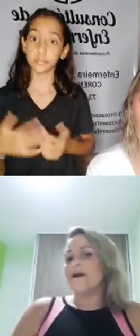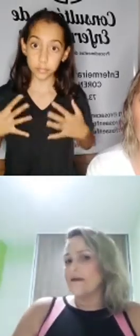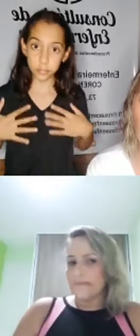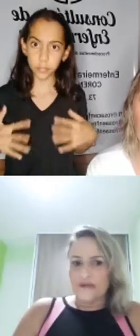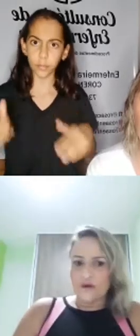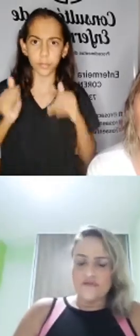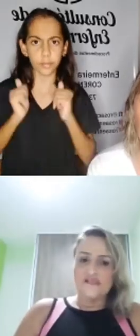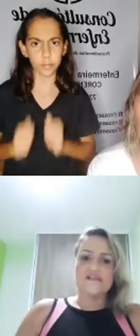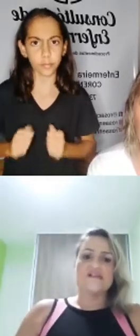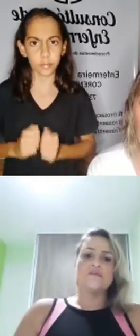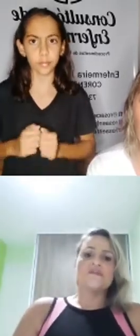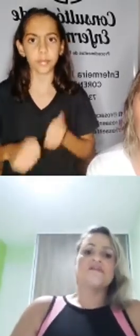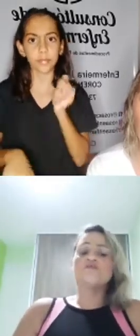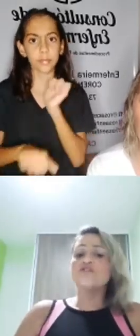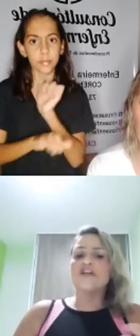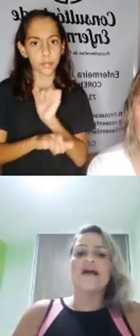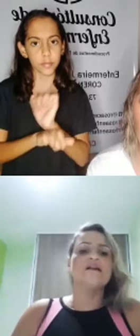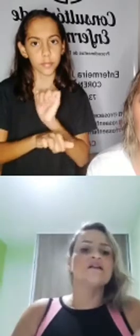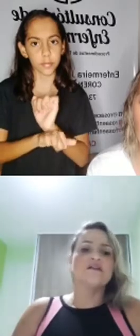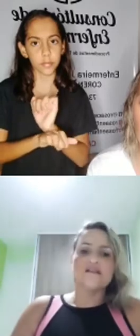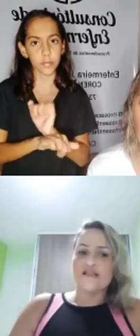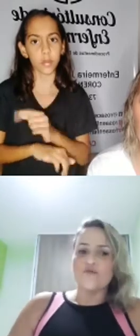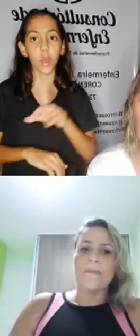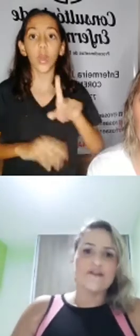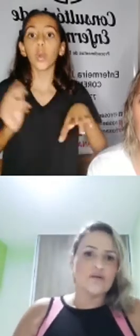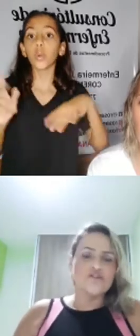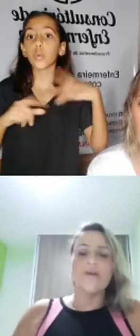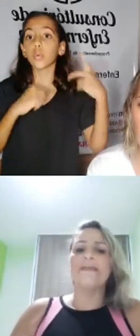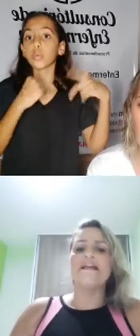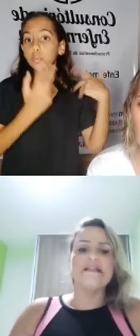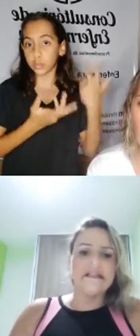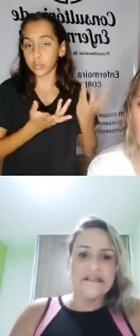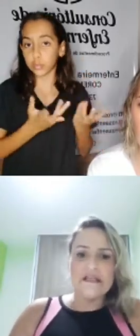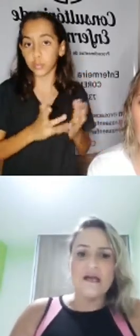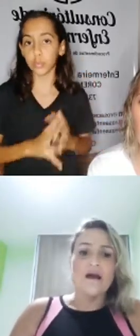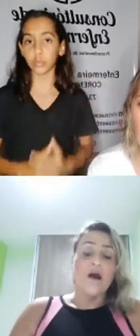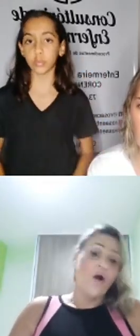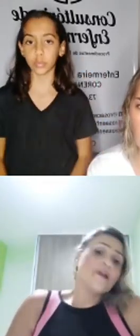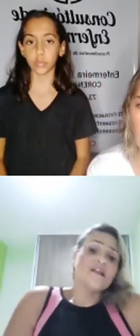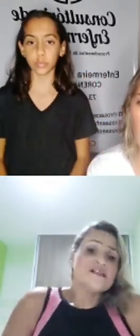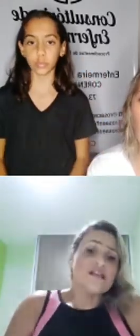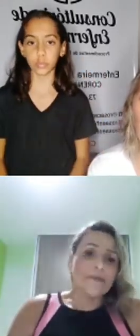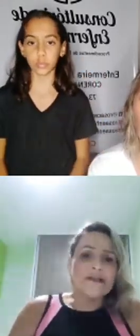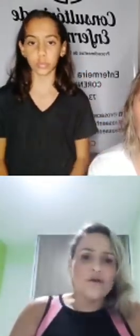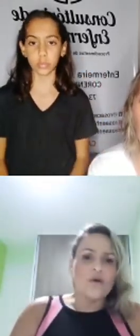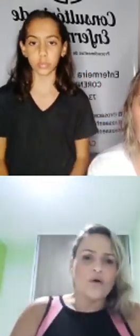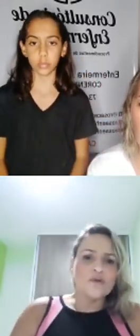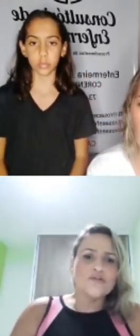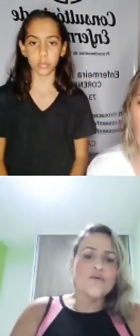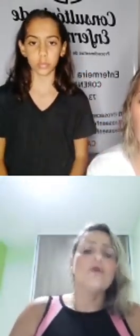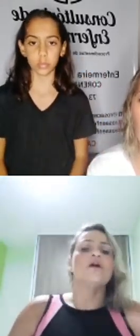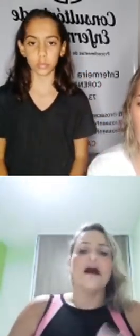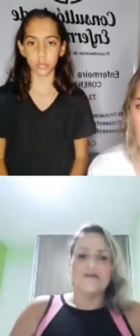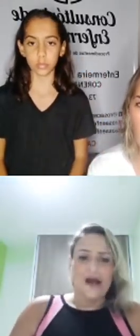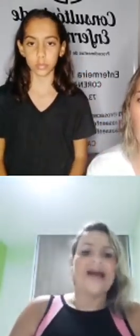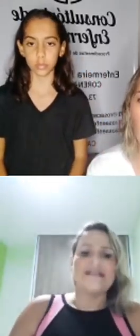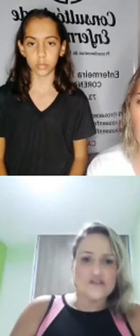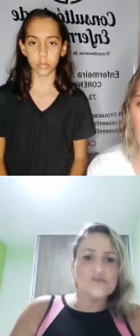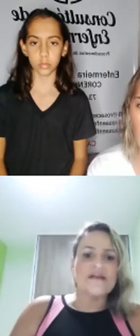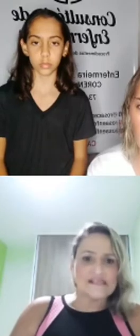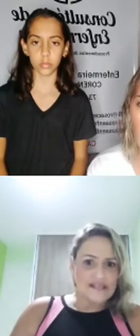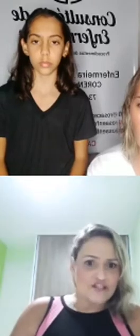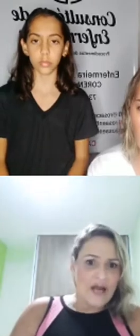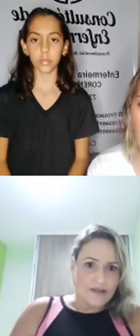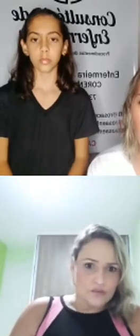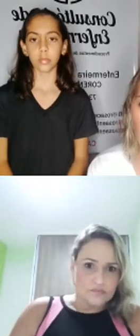esperar para novos exames, se sugere que seja uma patologia benigna ou que nem seja patológico, isso